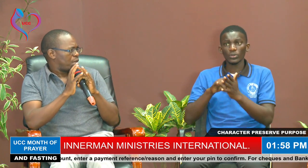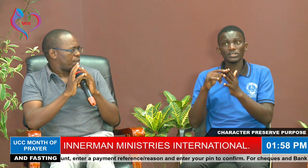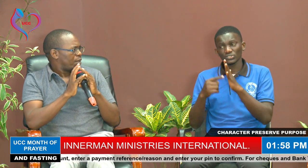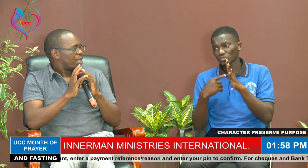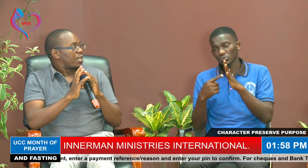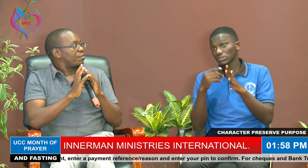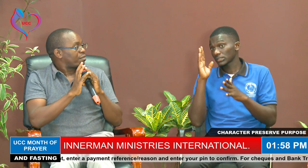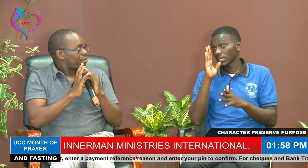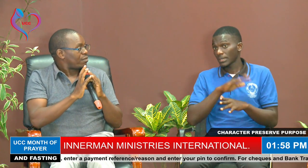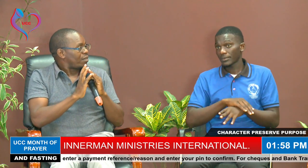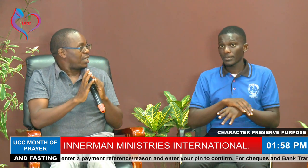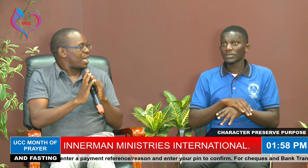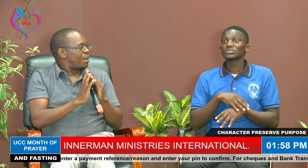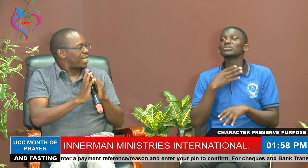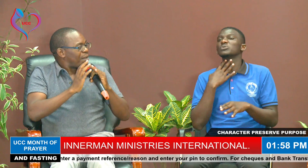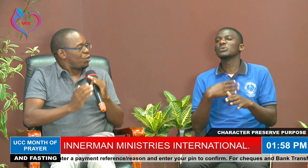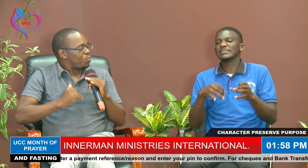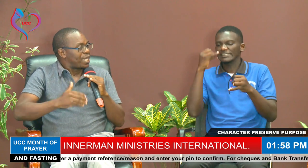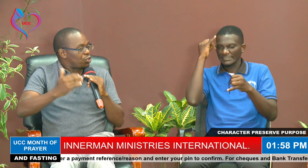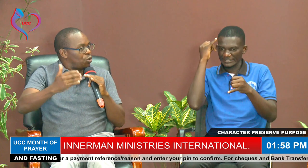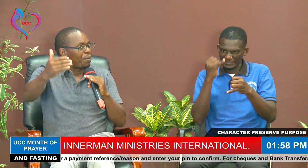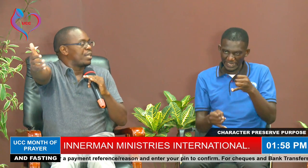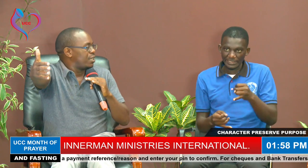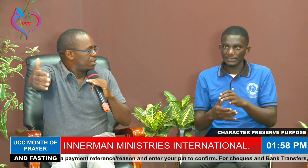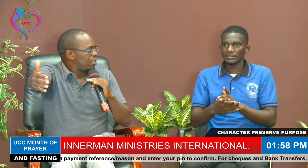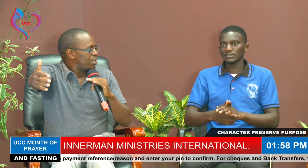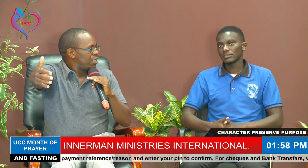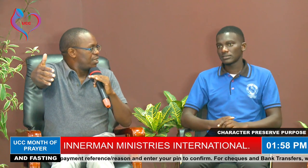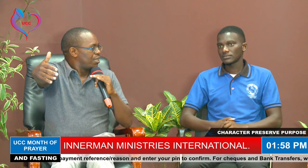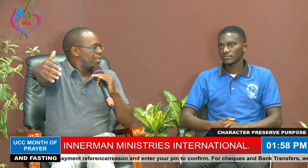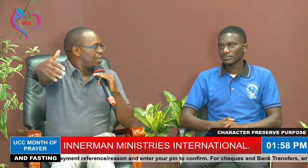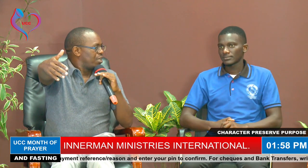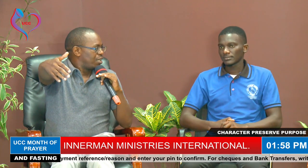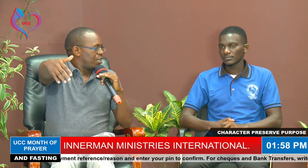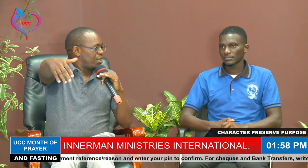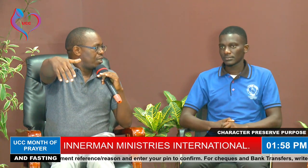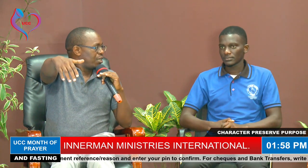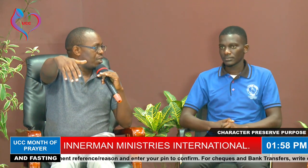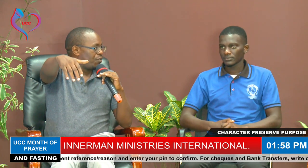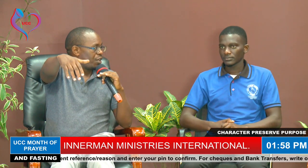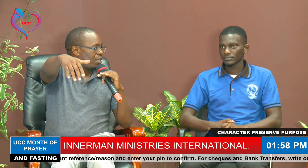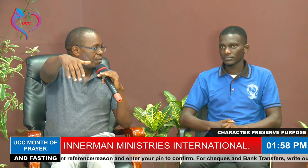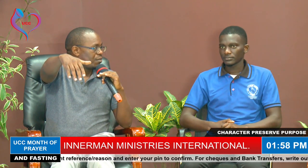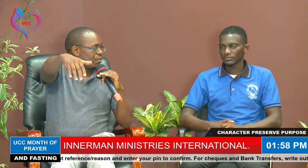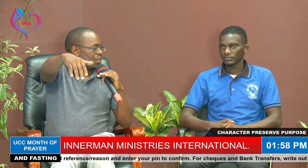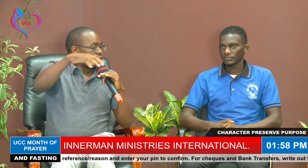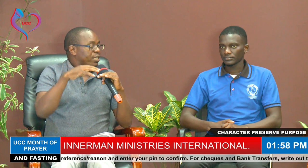yakuliramu ayagala chikome kuye agamba that I may not pass on pain. Wow. Onfuna. So at